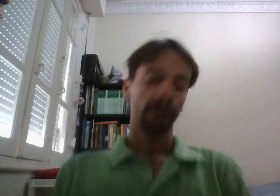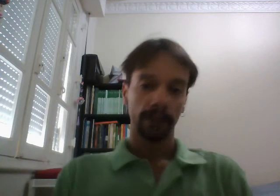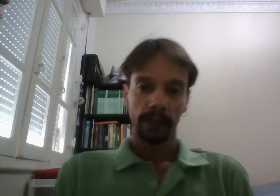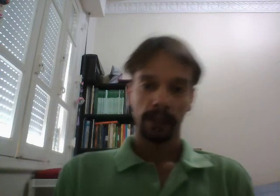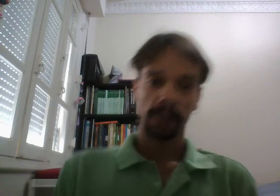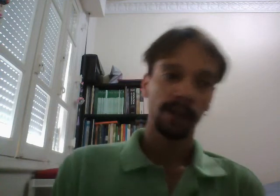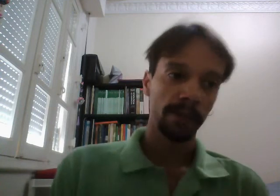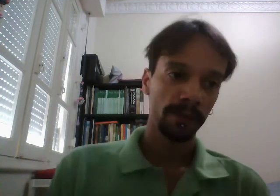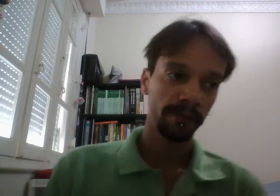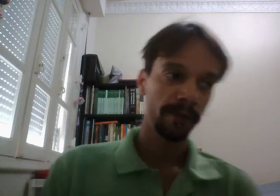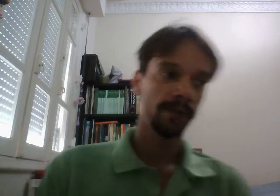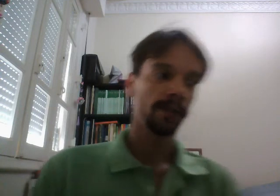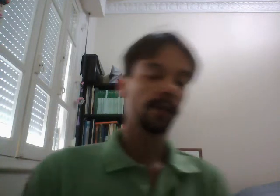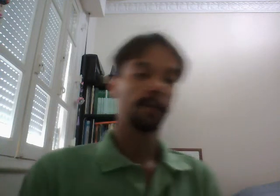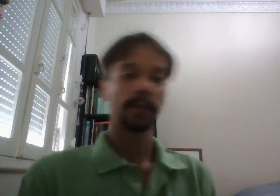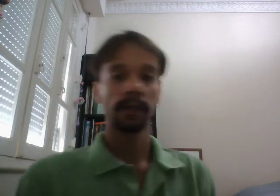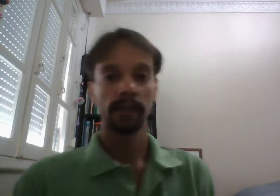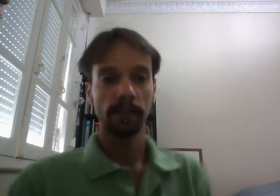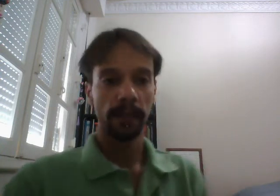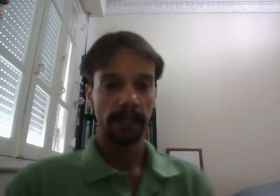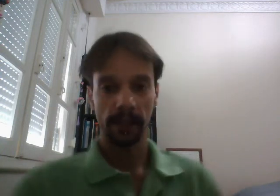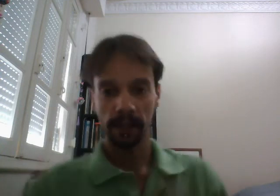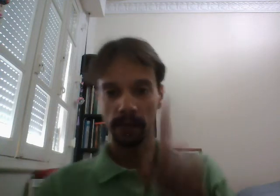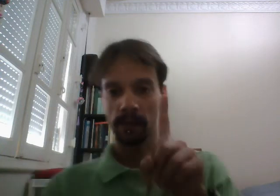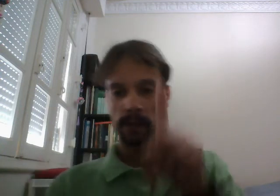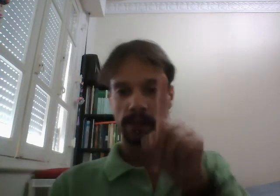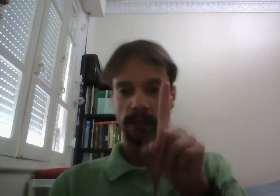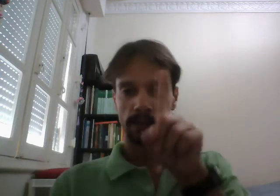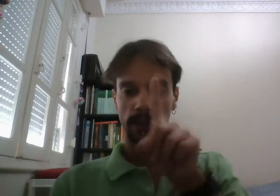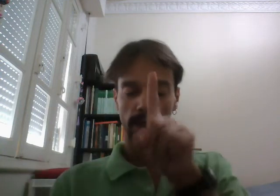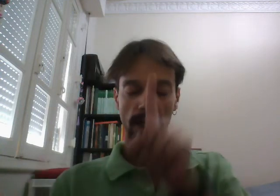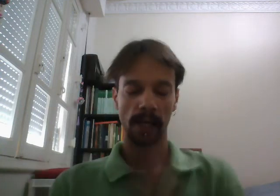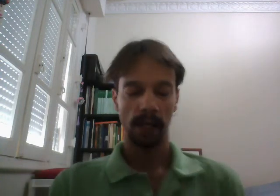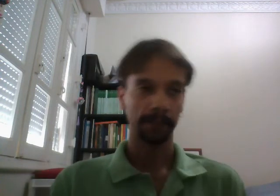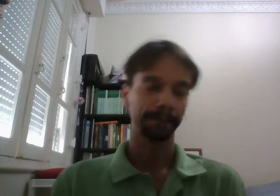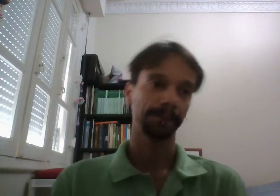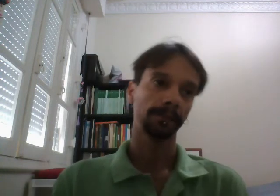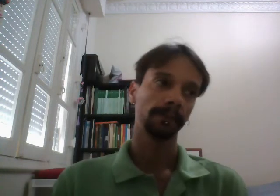Vou tentar montar mais um videozinho aqui para tentar explicar essa questão aí em cima que a